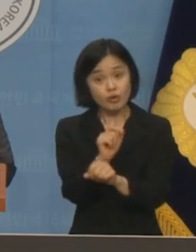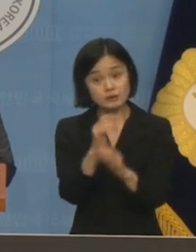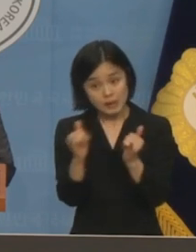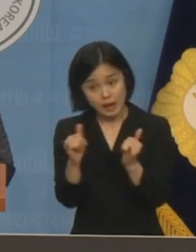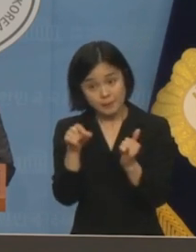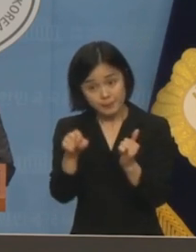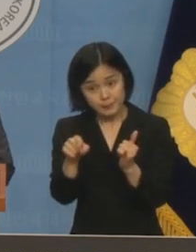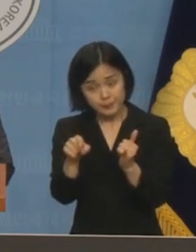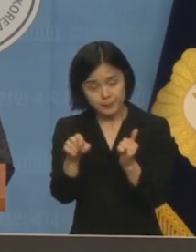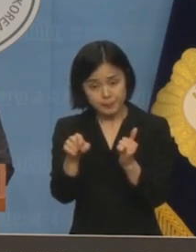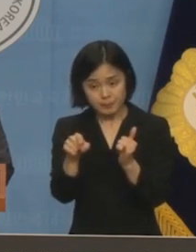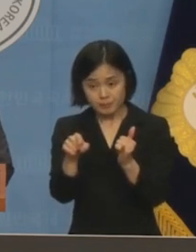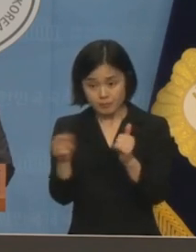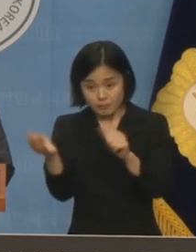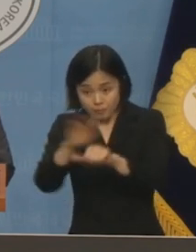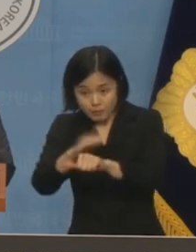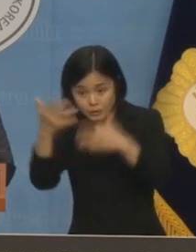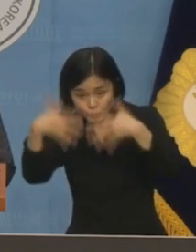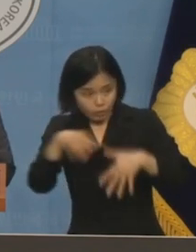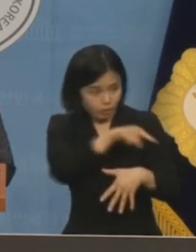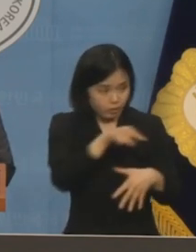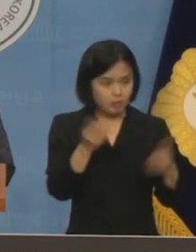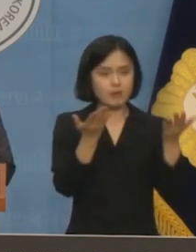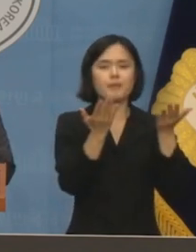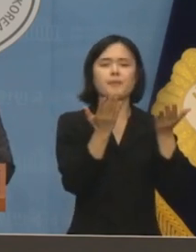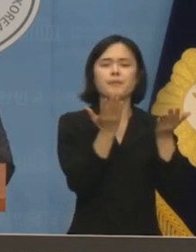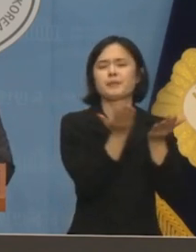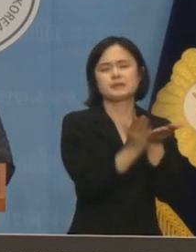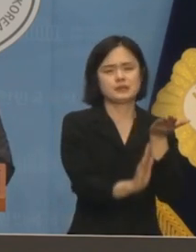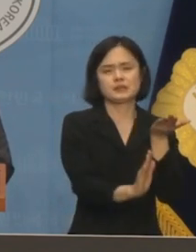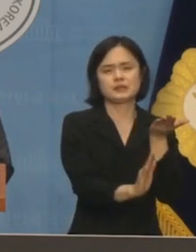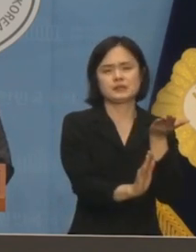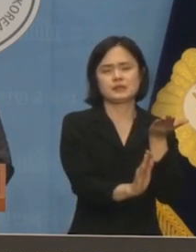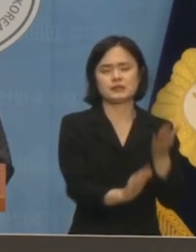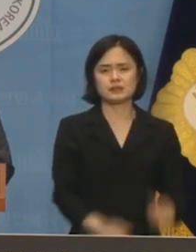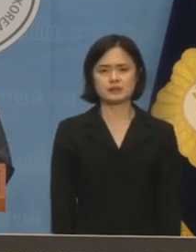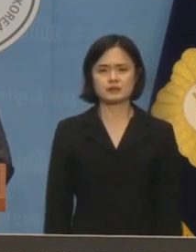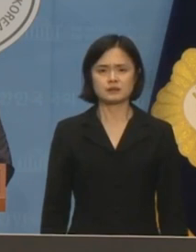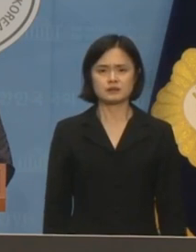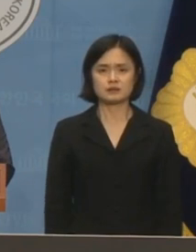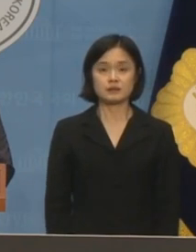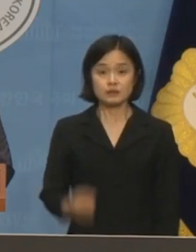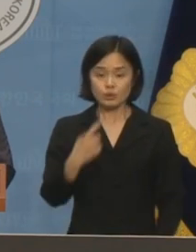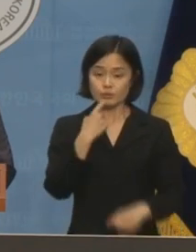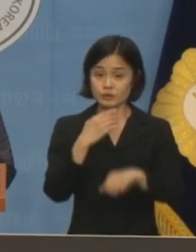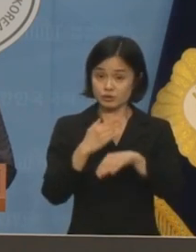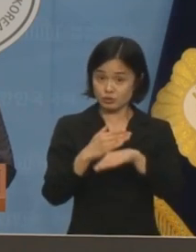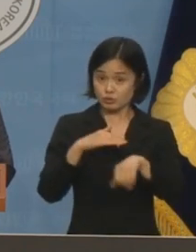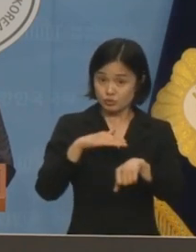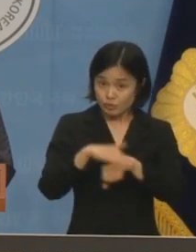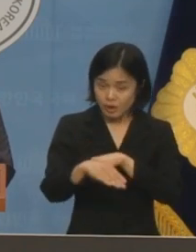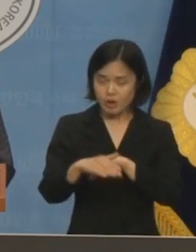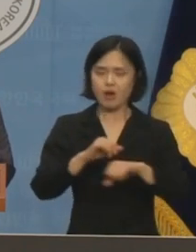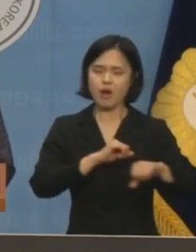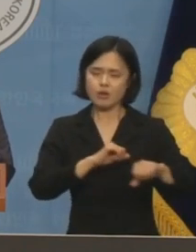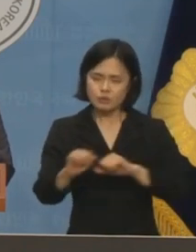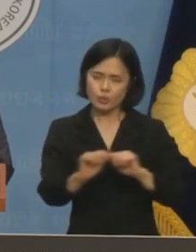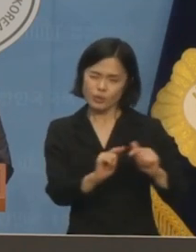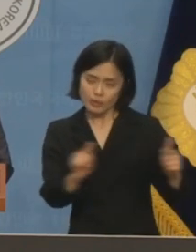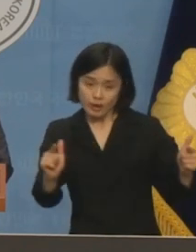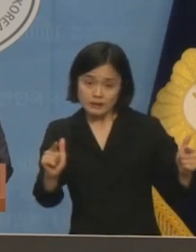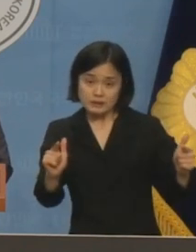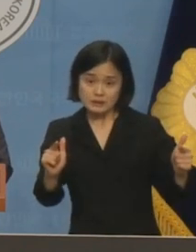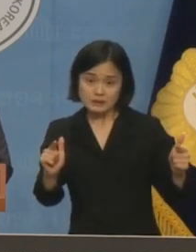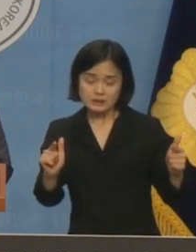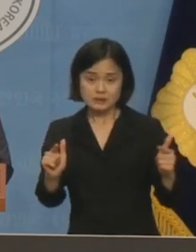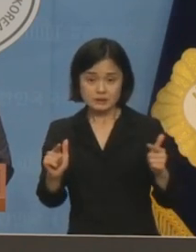받은 것에도 해당되지 않습니다. 이와 같이 민주화운동을 대상 등 많은 사람들이 여기에 해당되지만 고